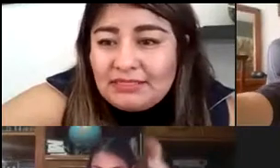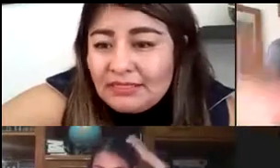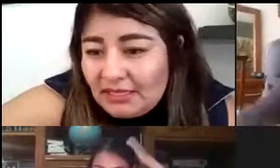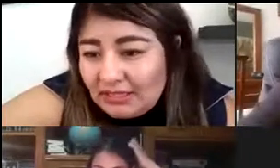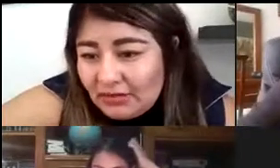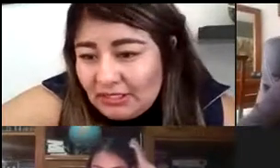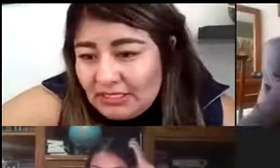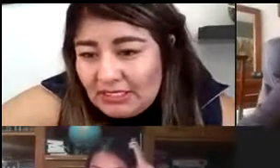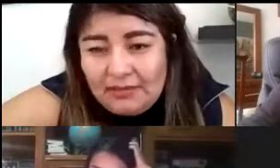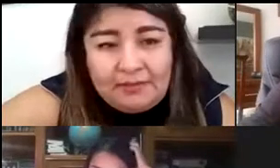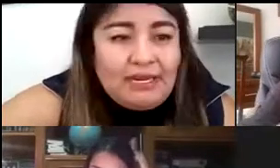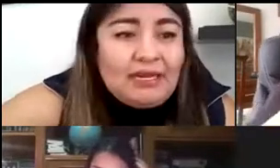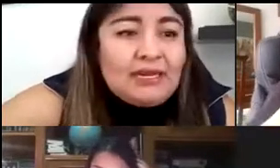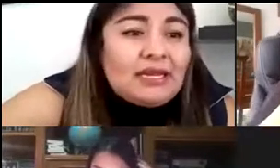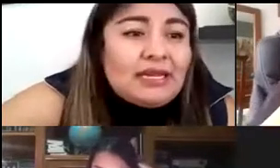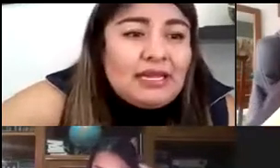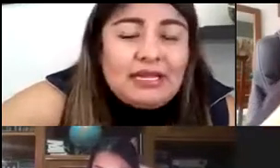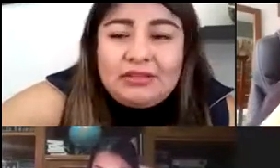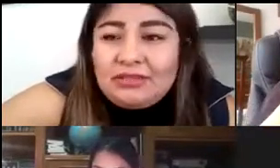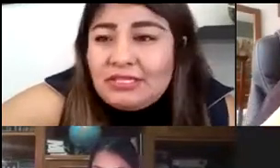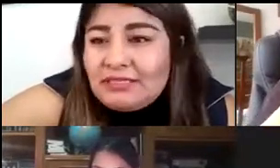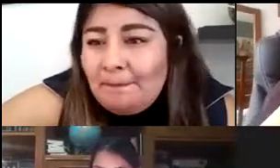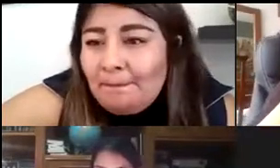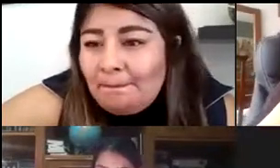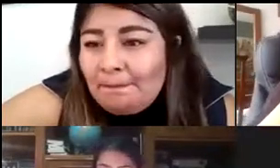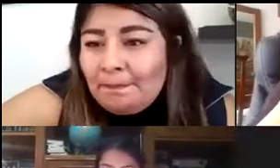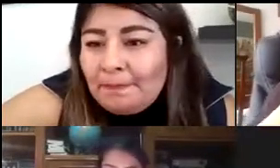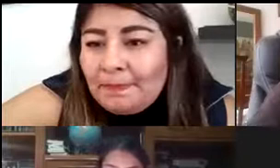puedas quedarte con esa seña, ¿vale? Entonces,